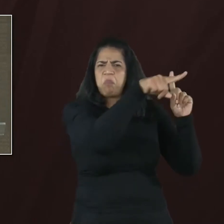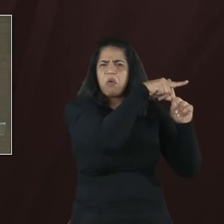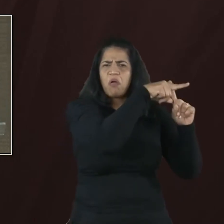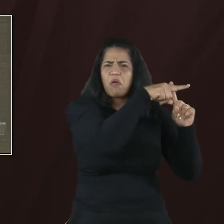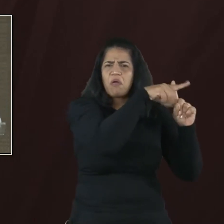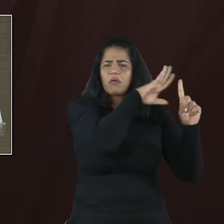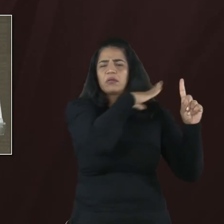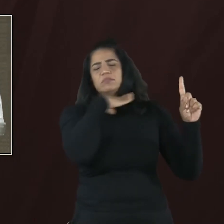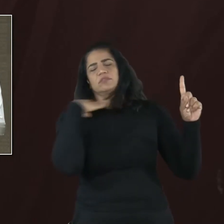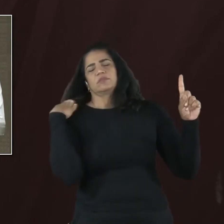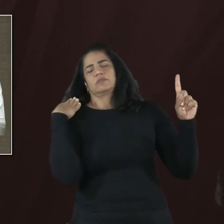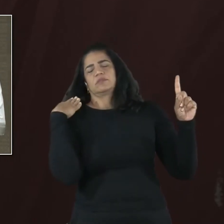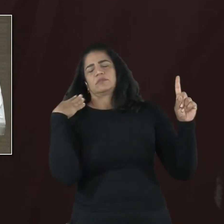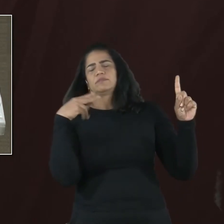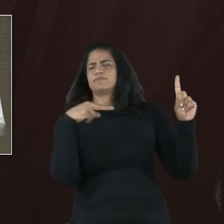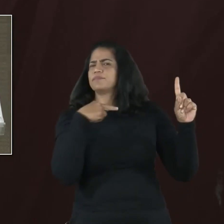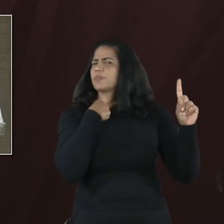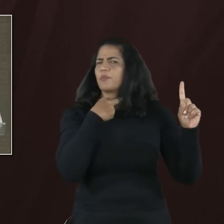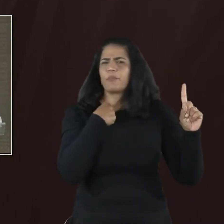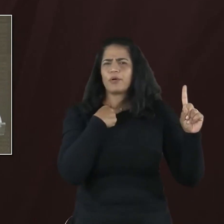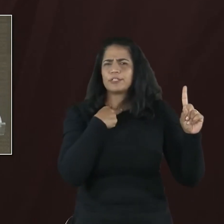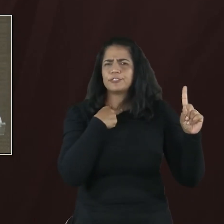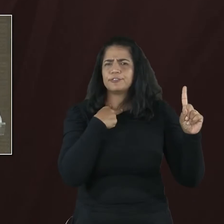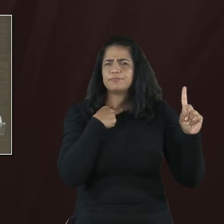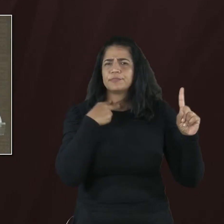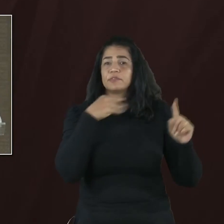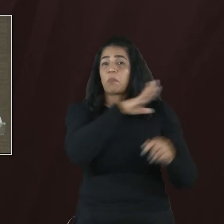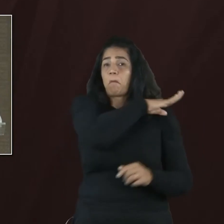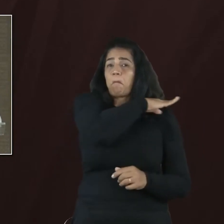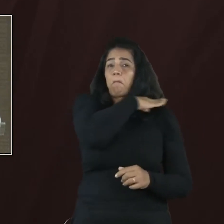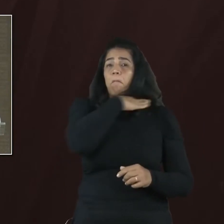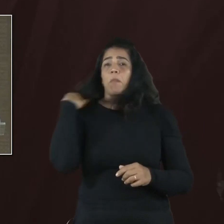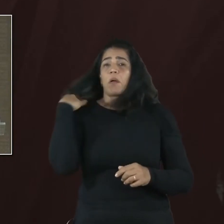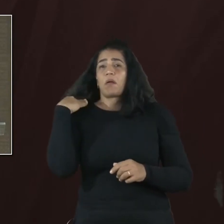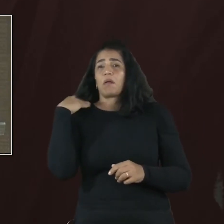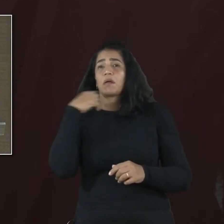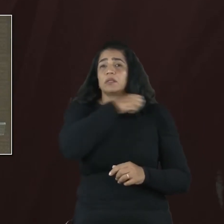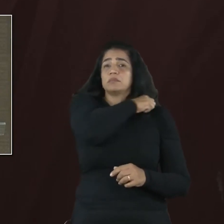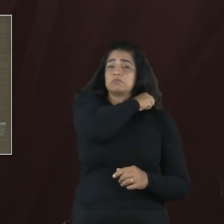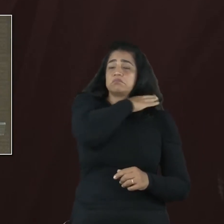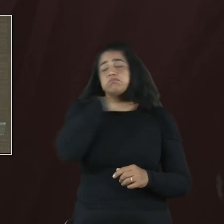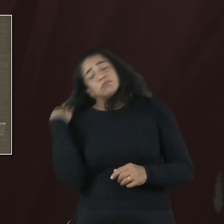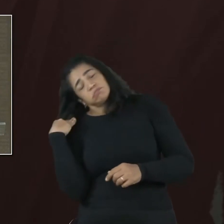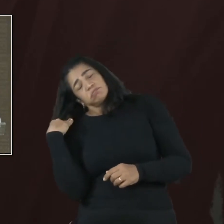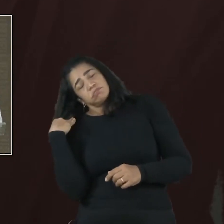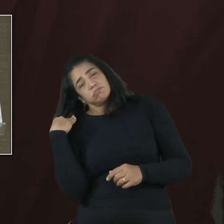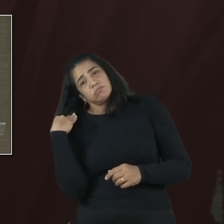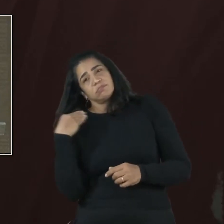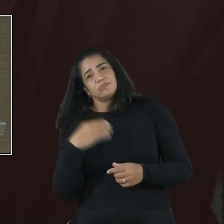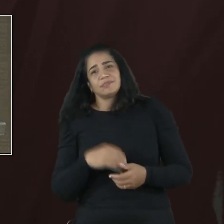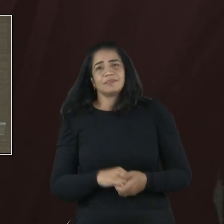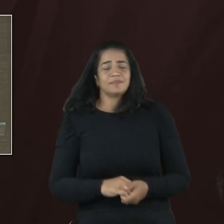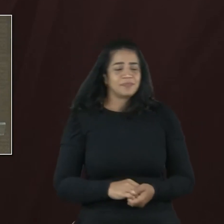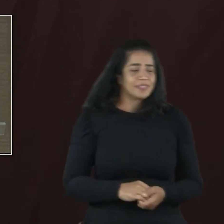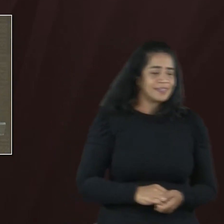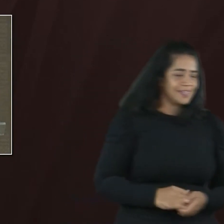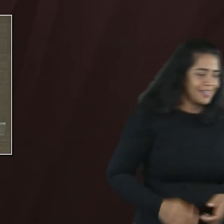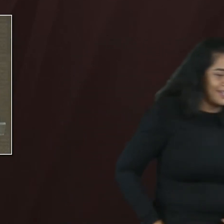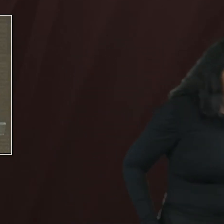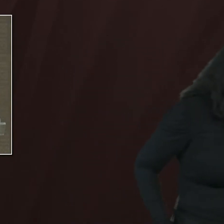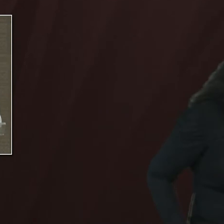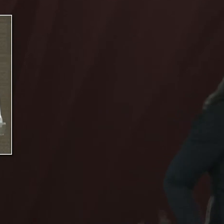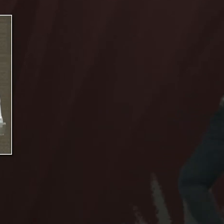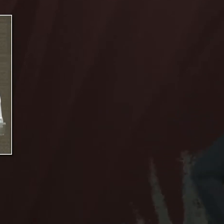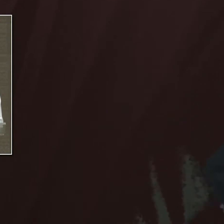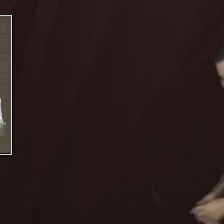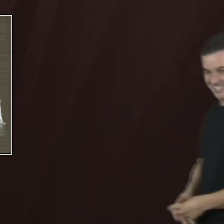crucificado. Ele morreu decapitado, tá? Paulo morreu decapitado. Muito bom. Então, eu só quero terminar